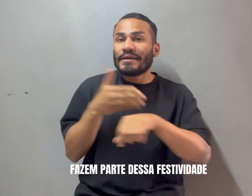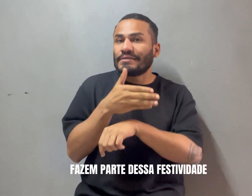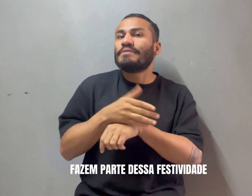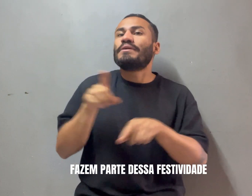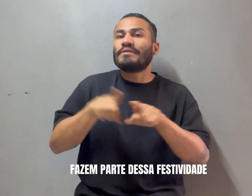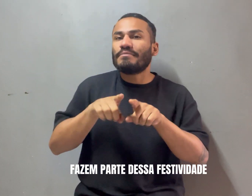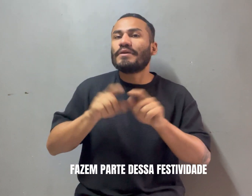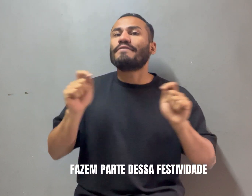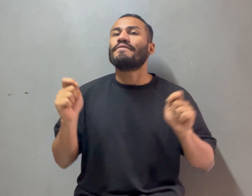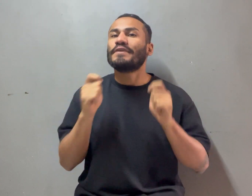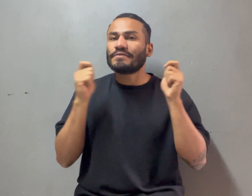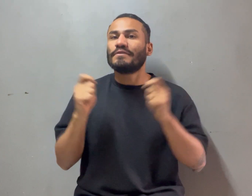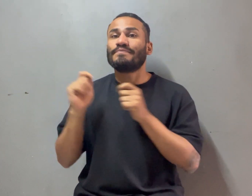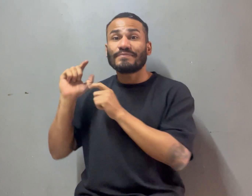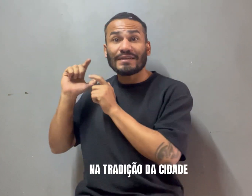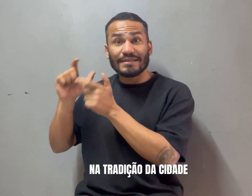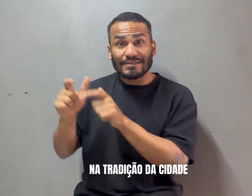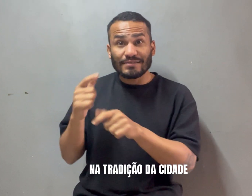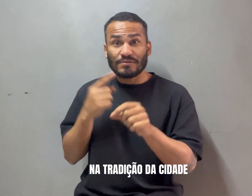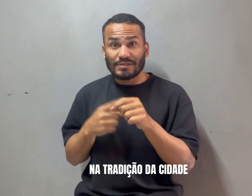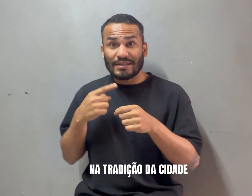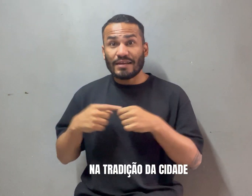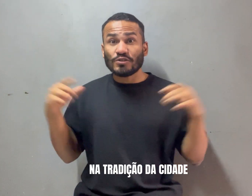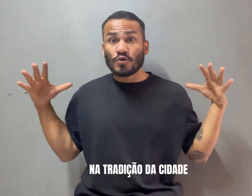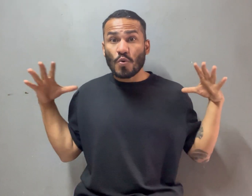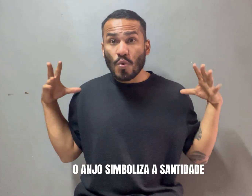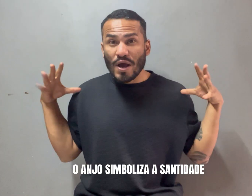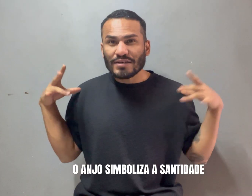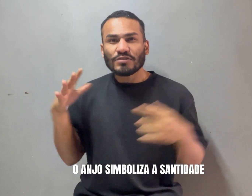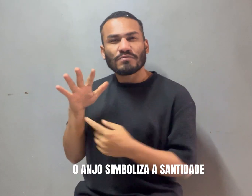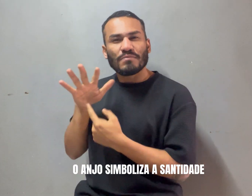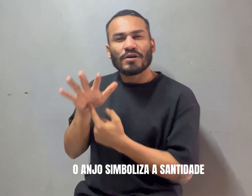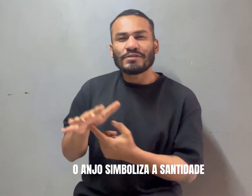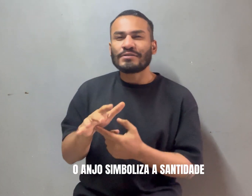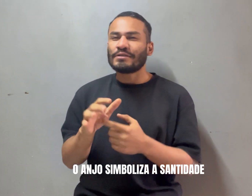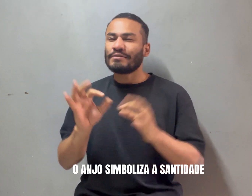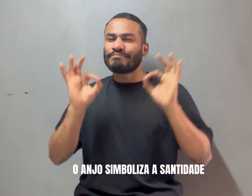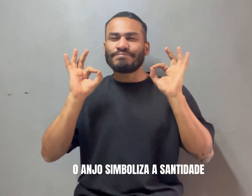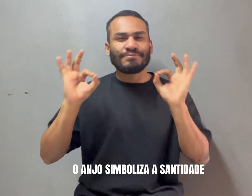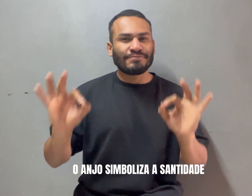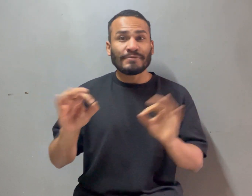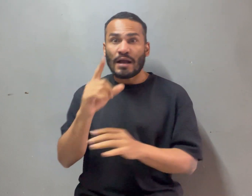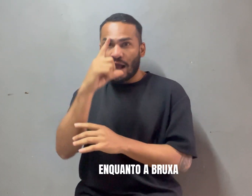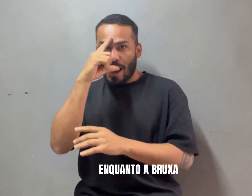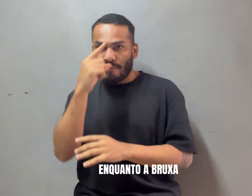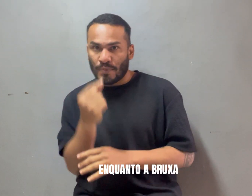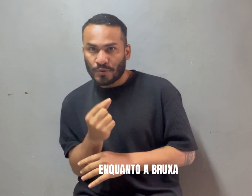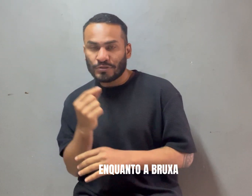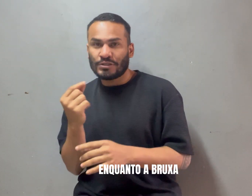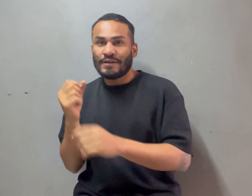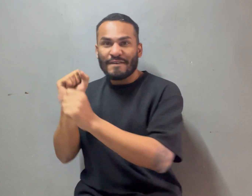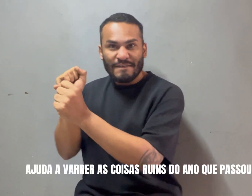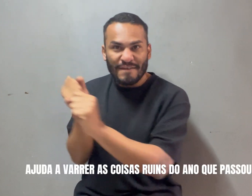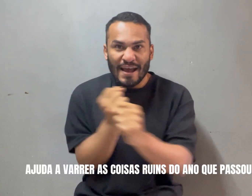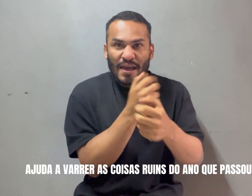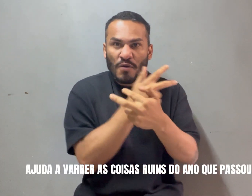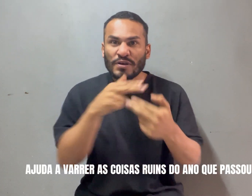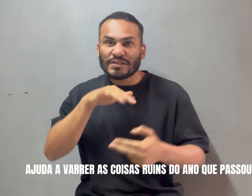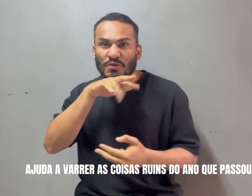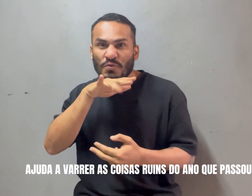dessa festividade. Na tradição da cidade, o anjo simboliza a santidade, enquanto a bruxa ajuda a varrer as coisas